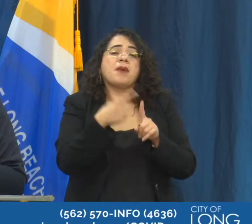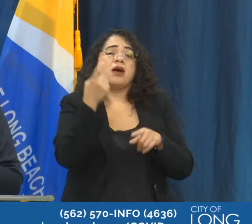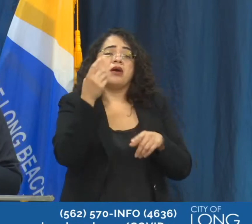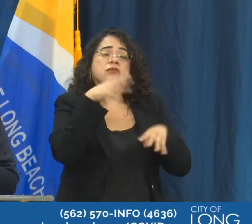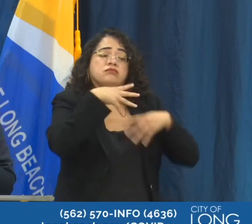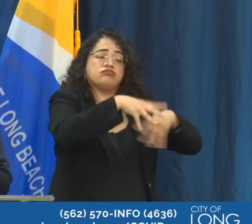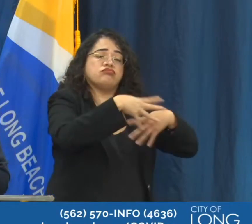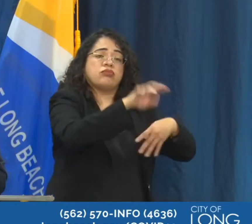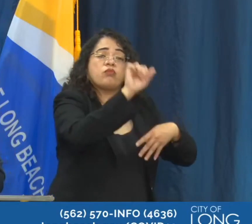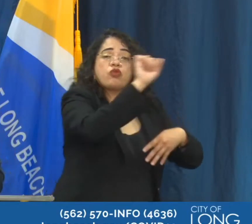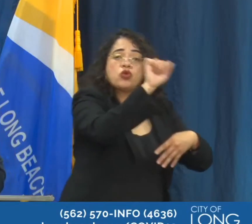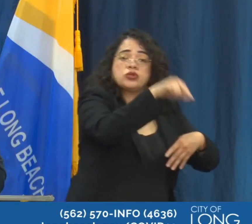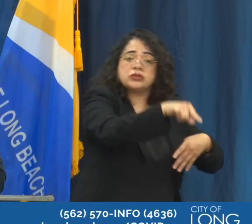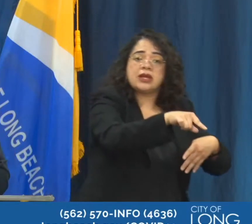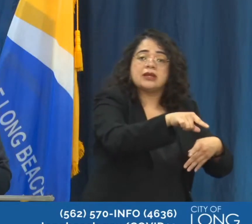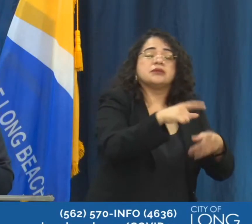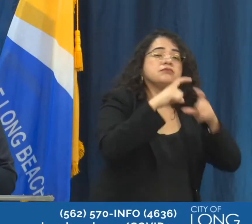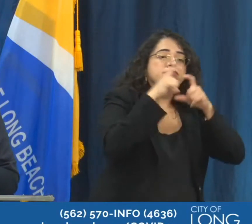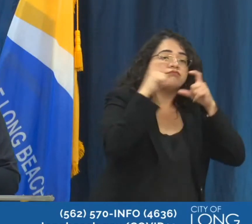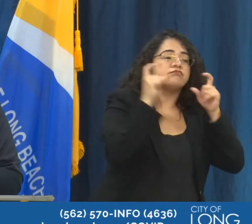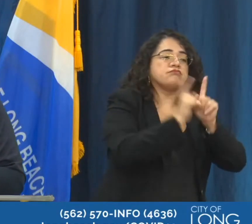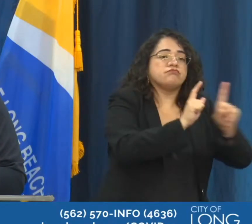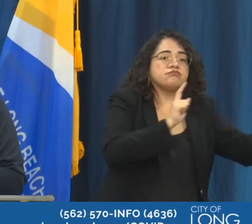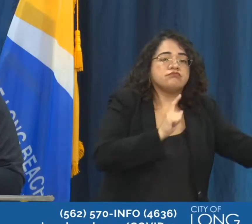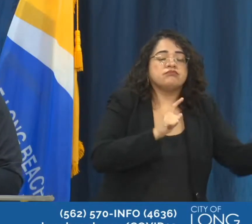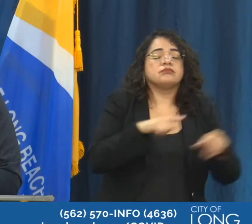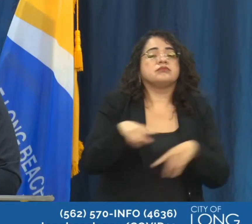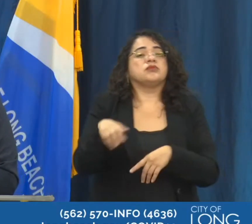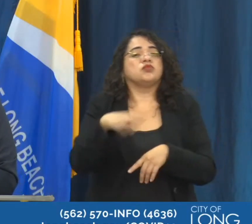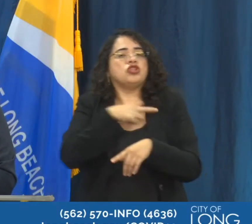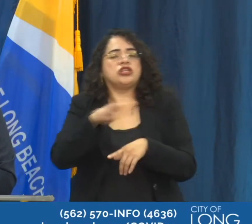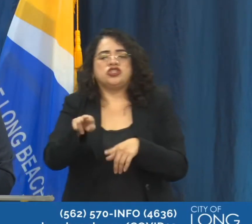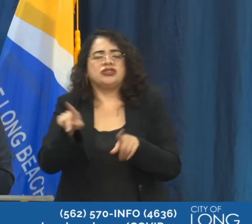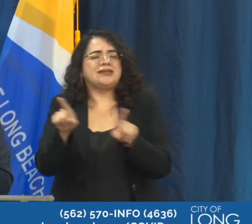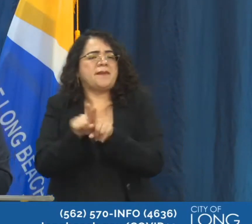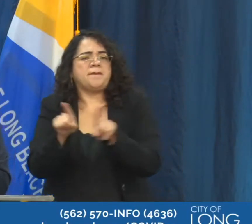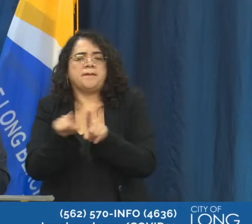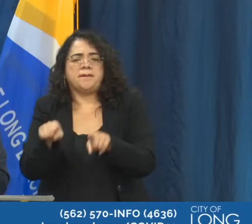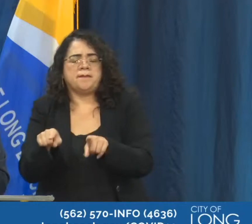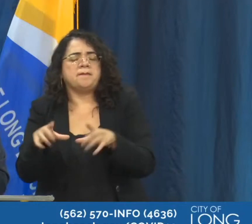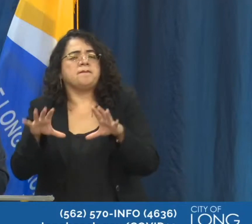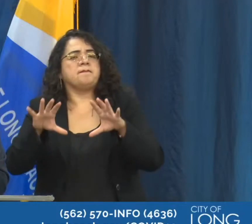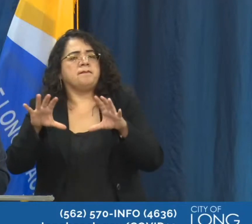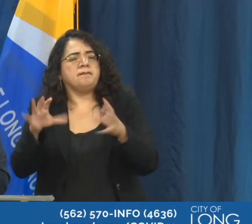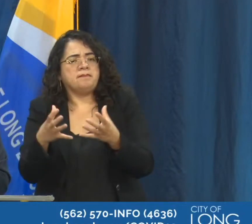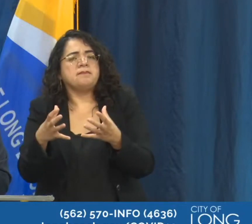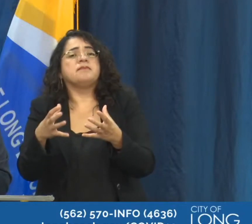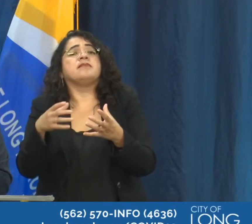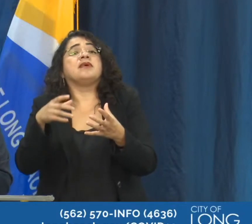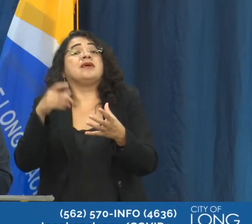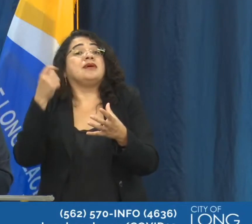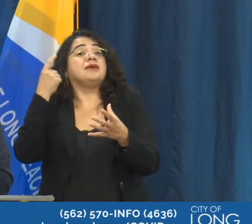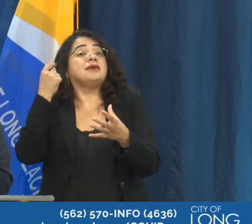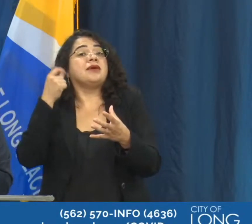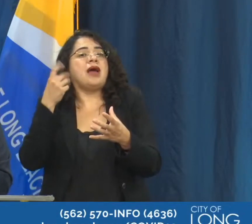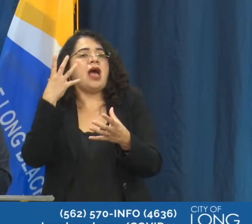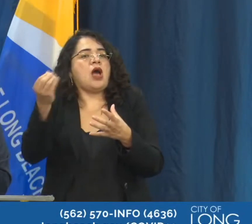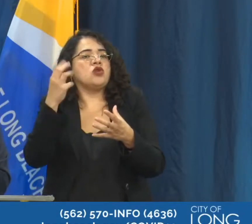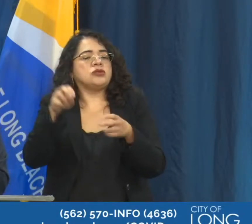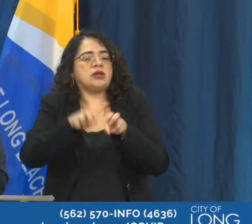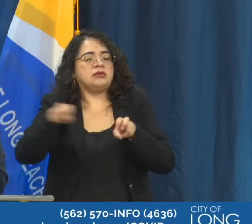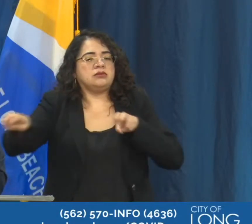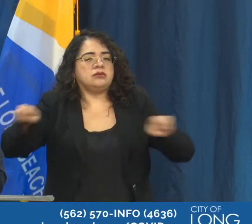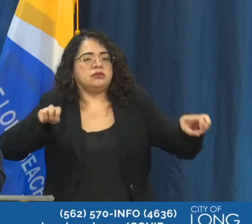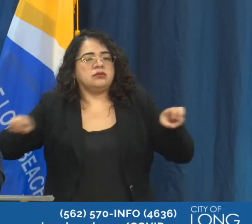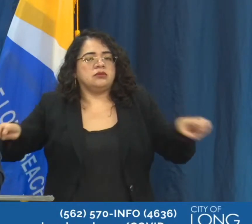salud y proteger contra la propagation del virus las reuniones políticas pueden tener lugar con restricciones similares claro que es